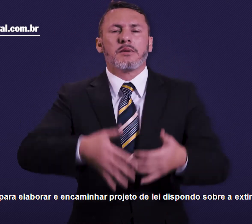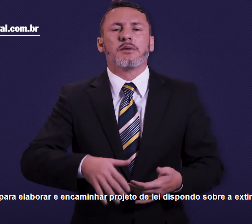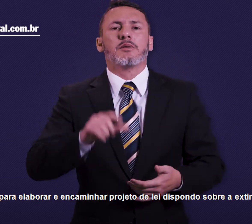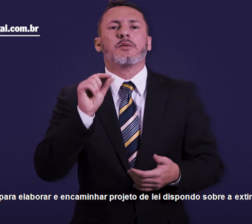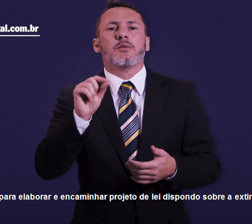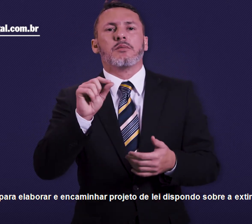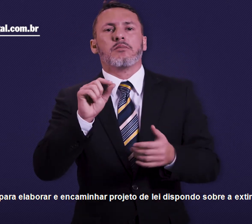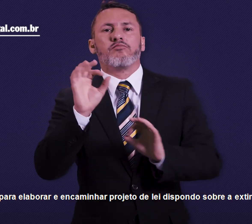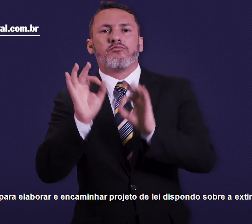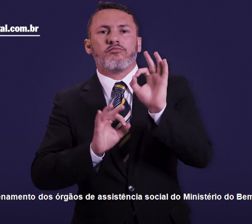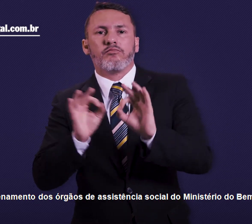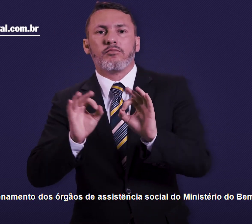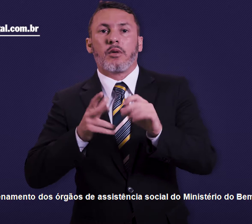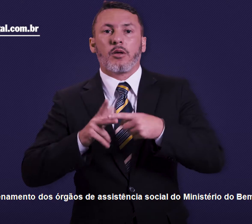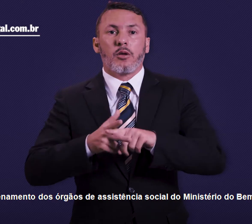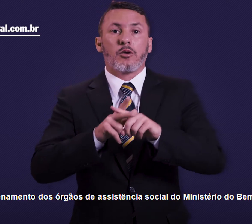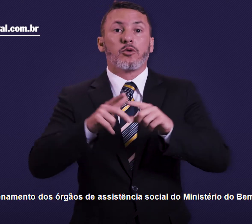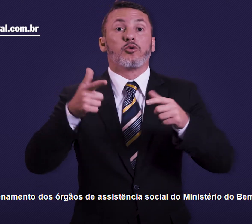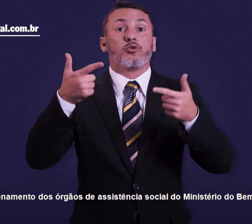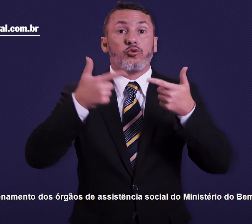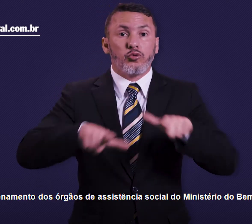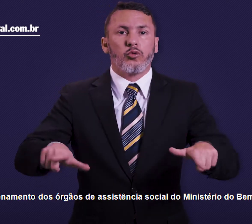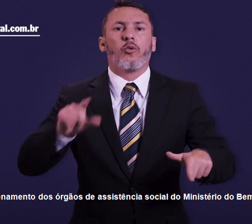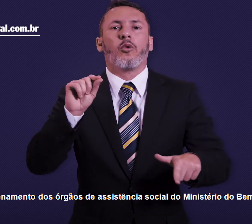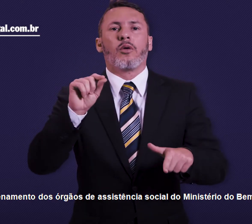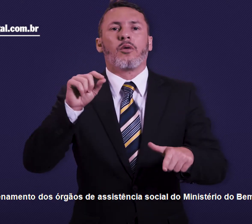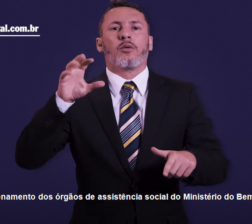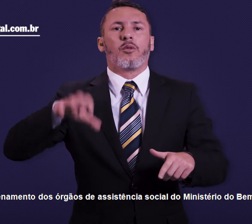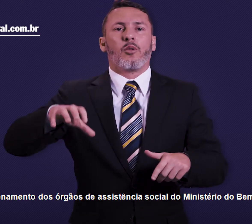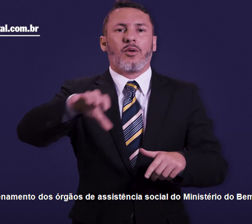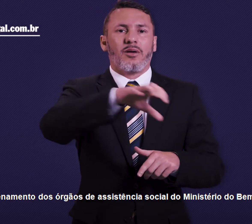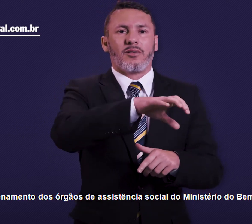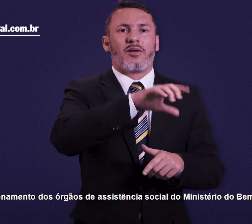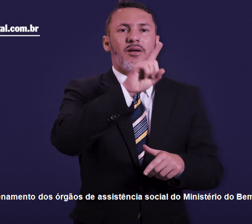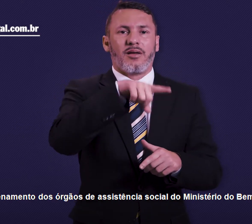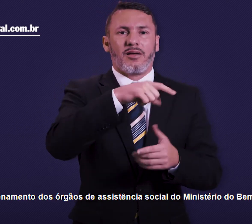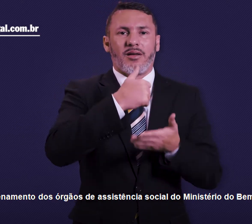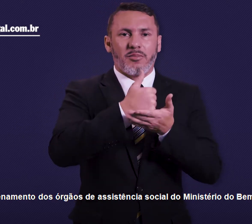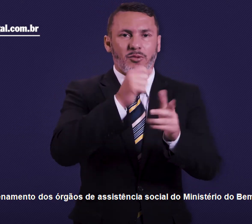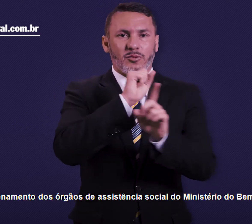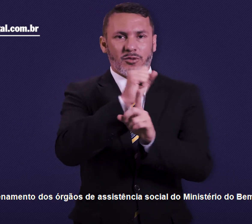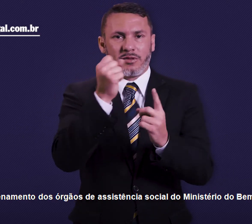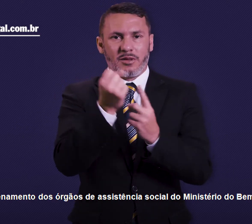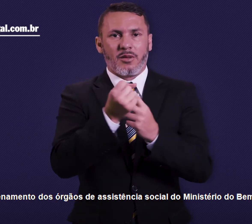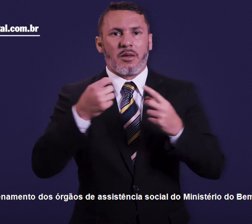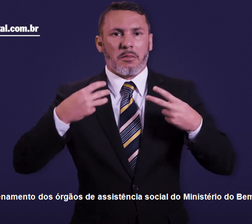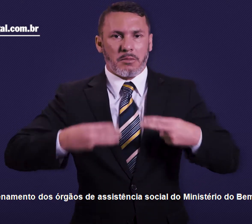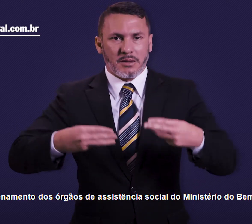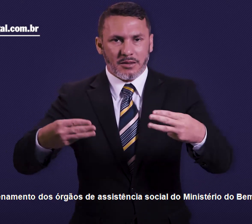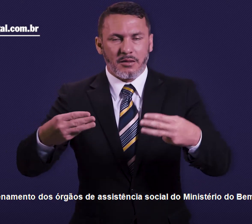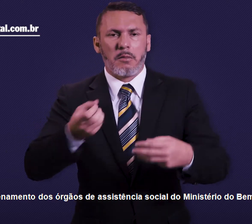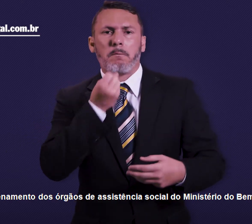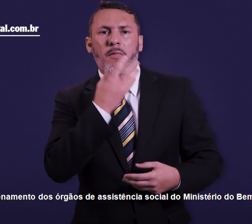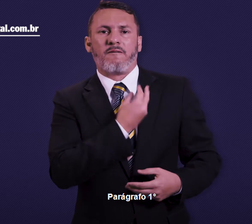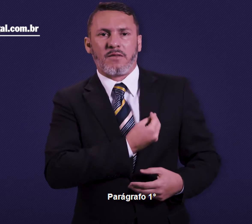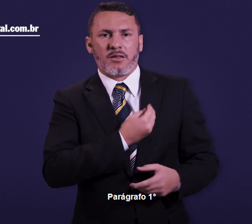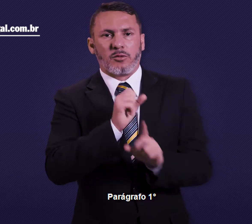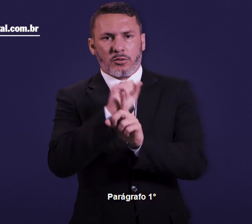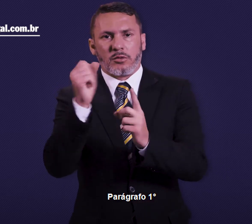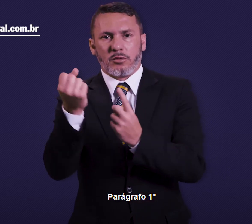a extinção e o reordenamento dos órgãos de assistência social do Ministério do Bem-Estar Social. Parágrafo